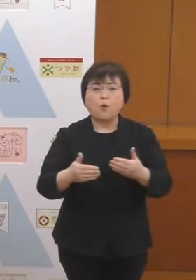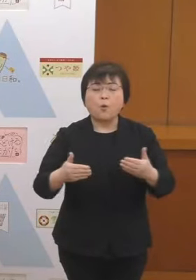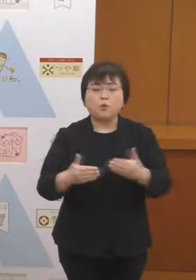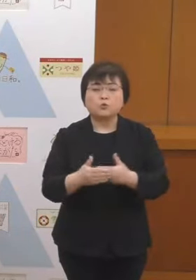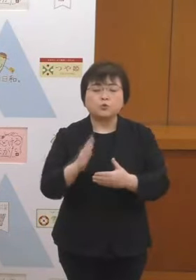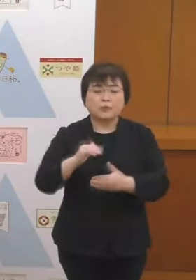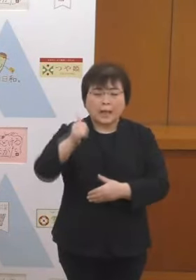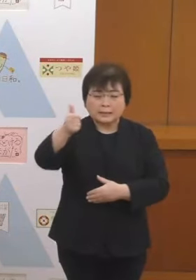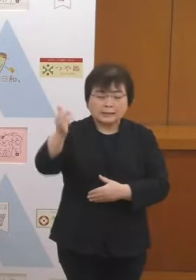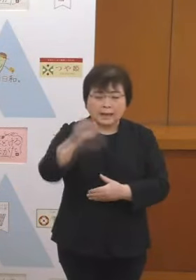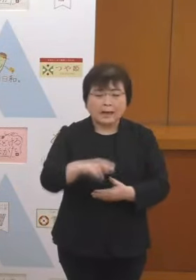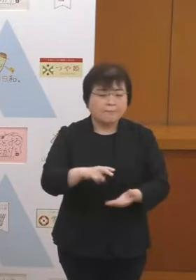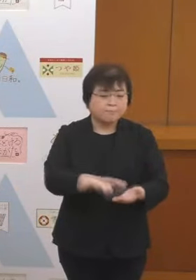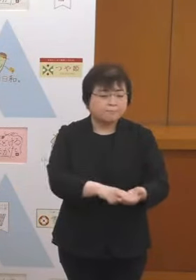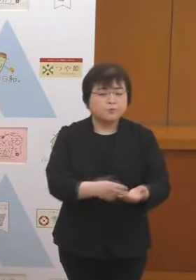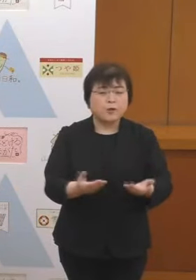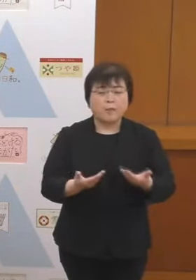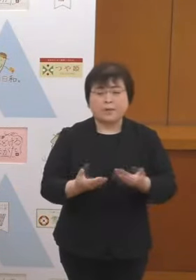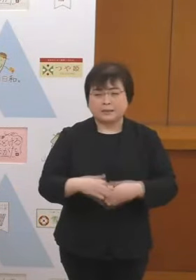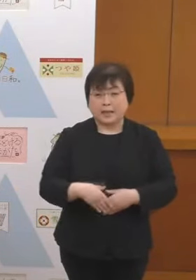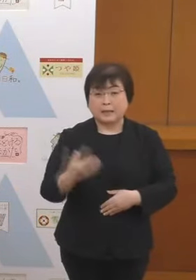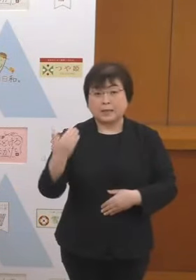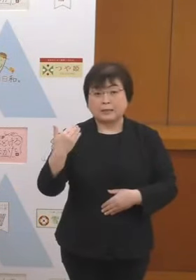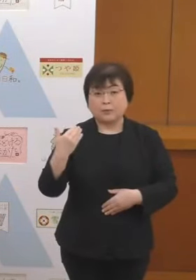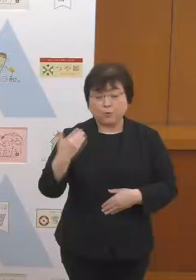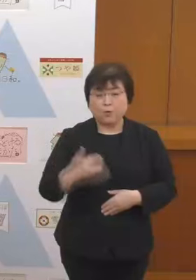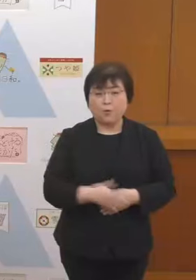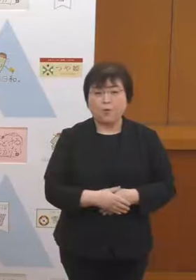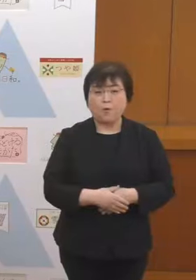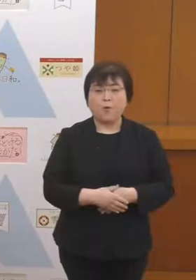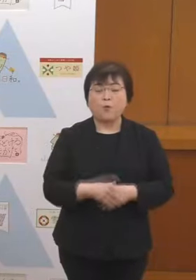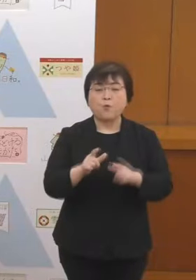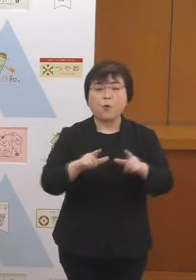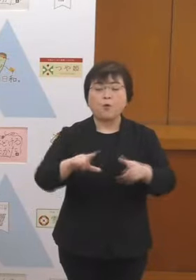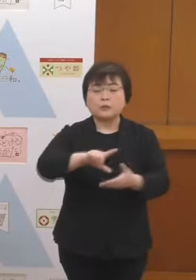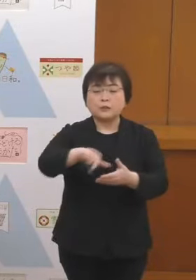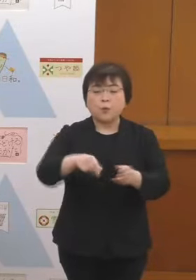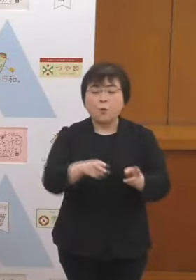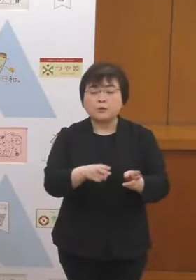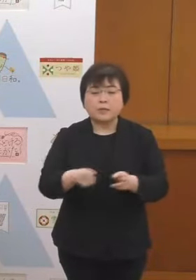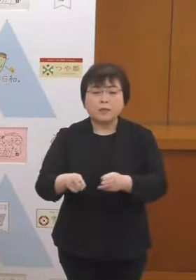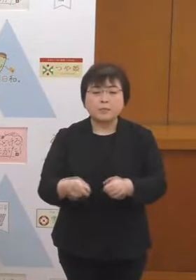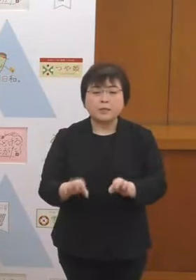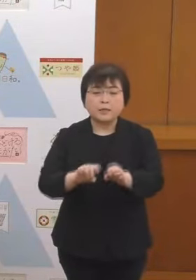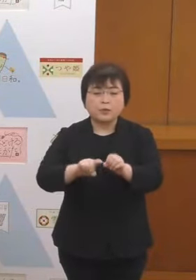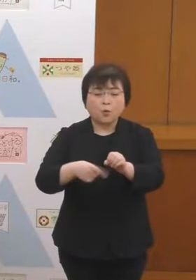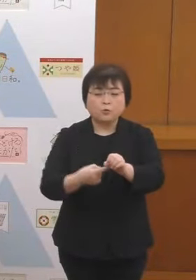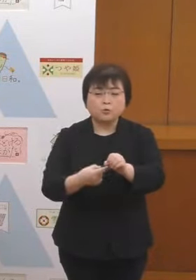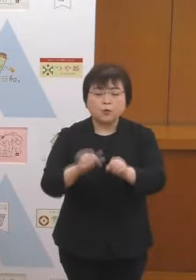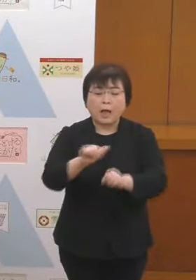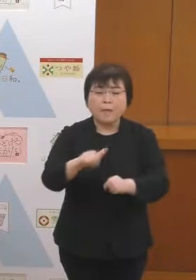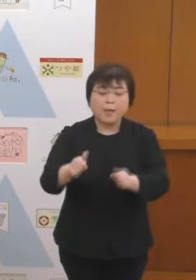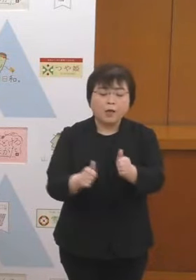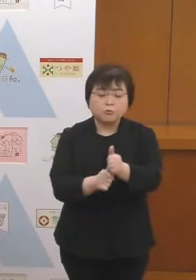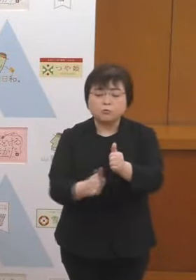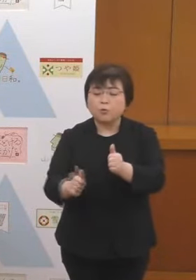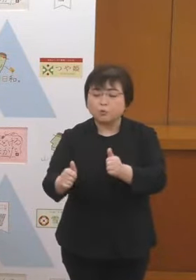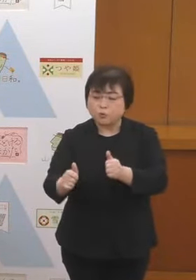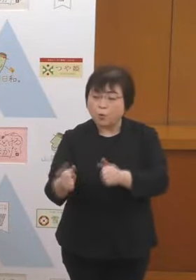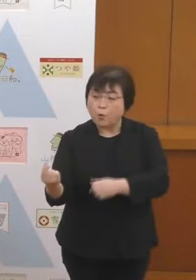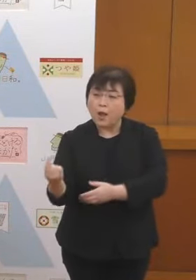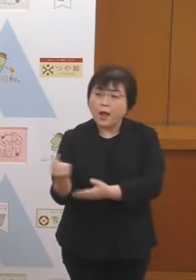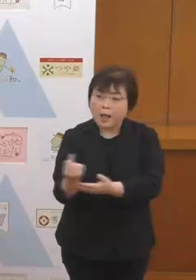指定されました先ほど国土交通省東北地方整備局安倍副局長が